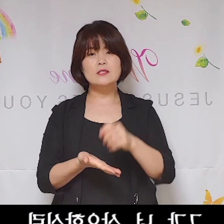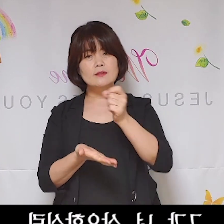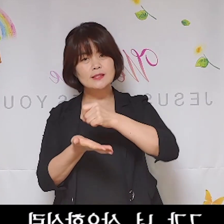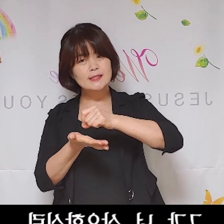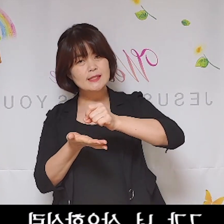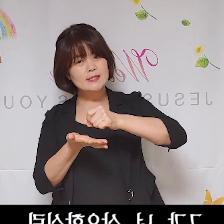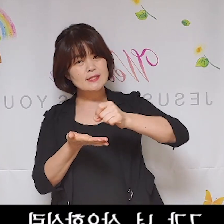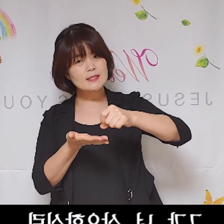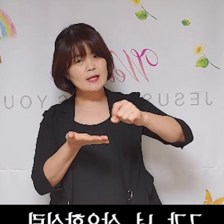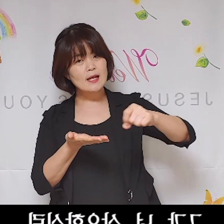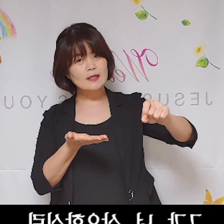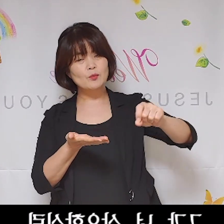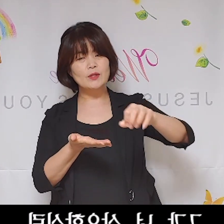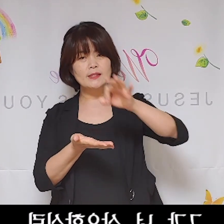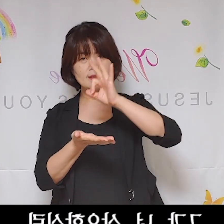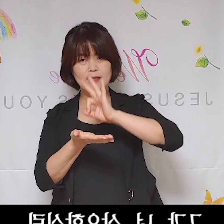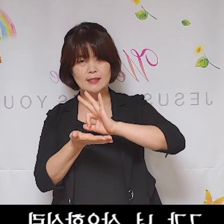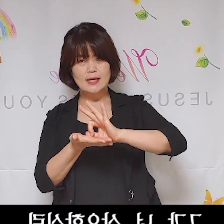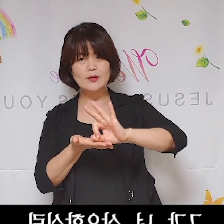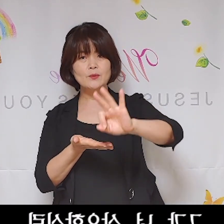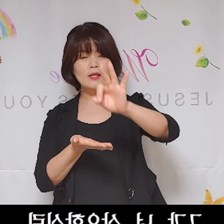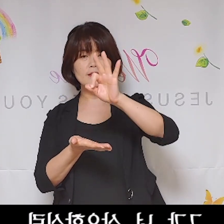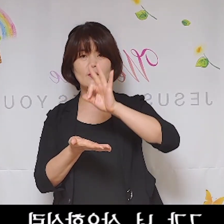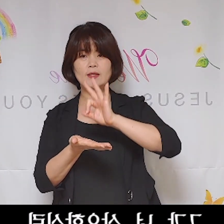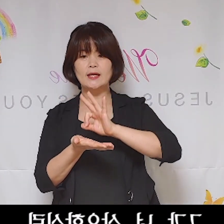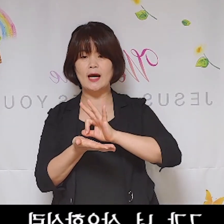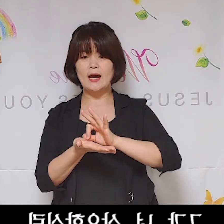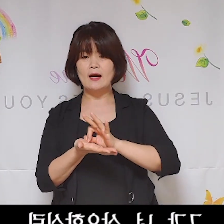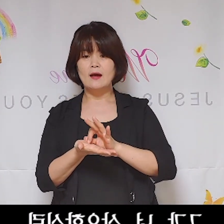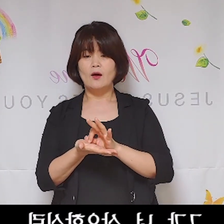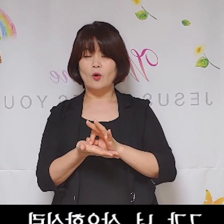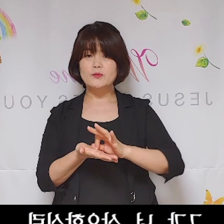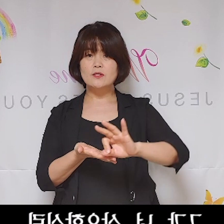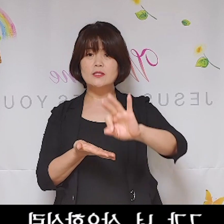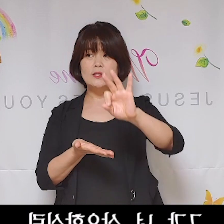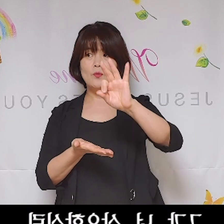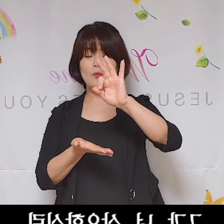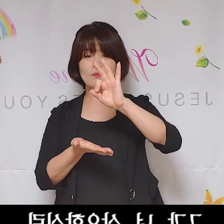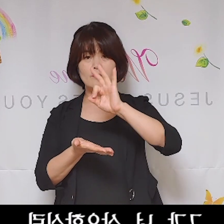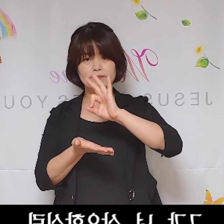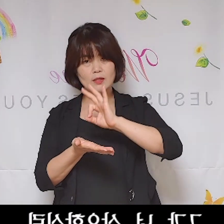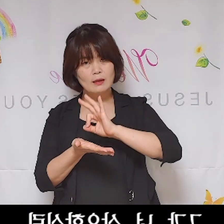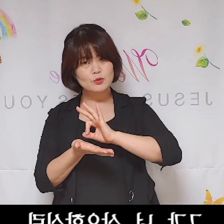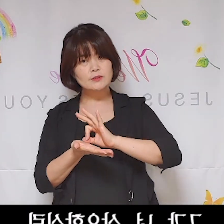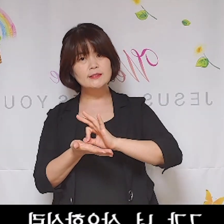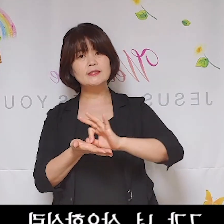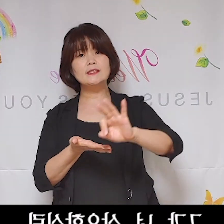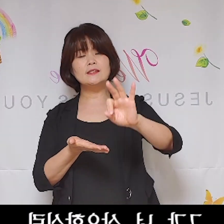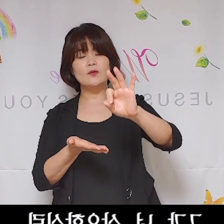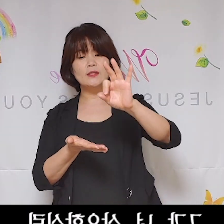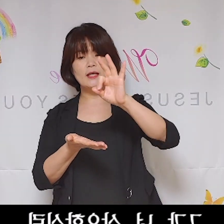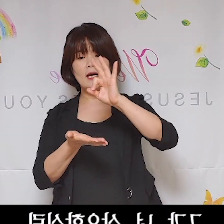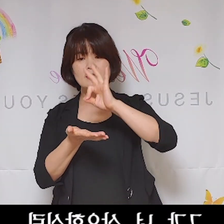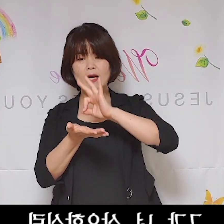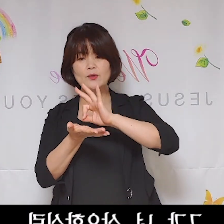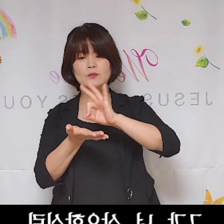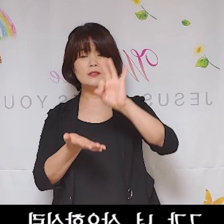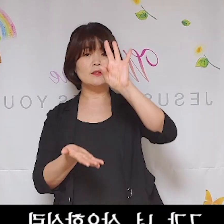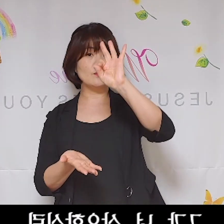여기서는 글씨를 쓰다라기보다는 내가 사용되는 거니까 없어지고 아무튼 쓰시는 거니까 사용은